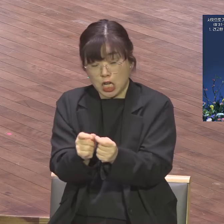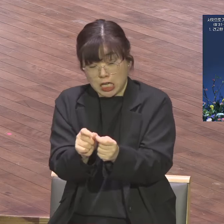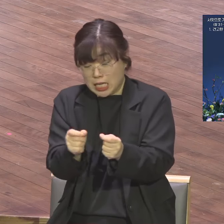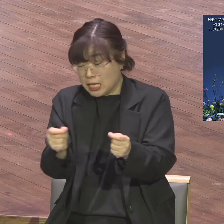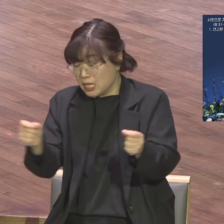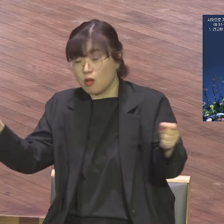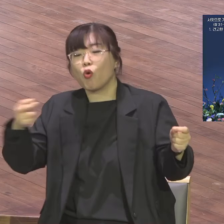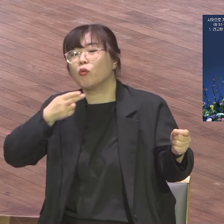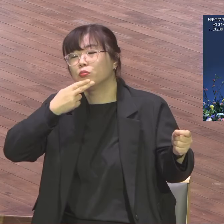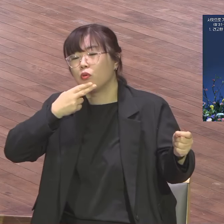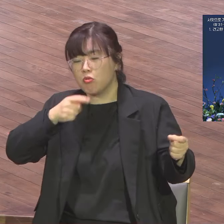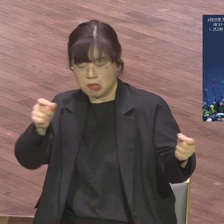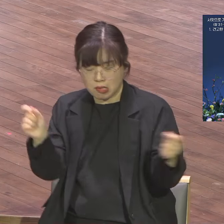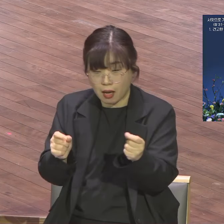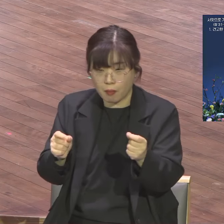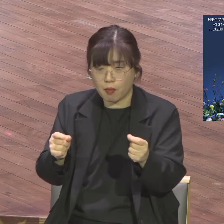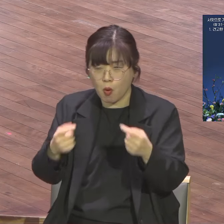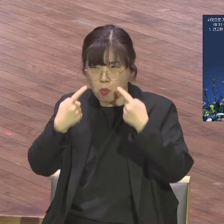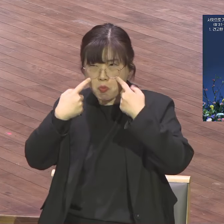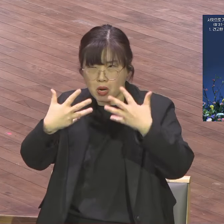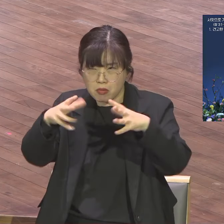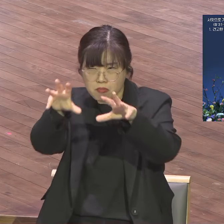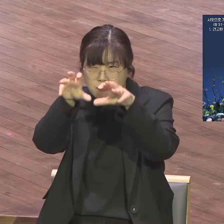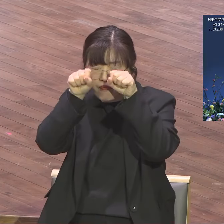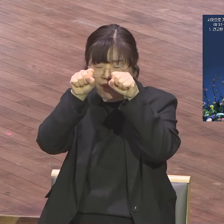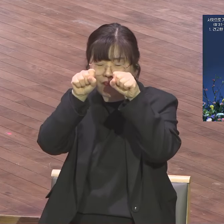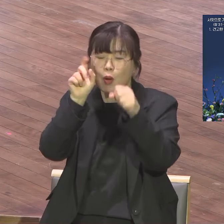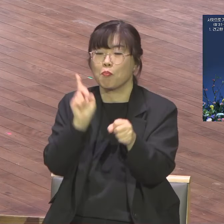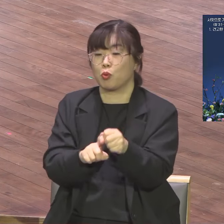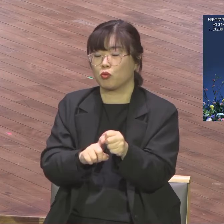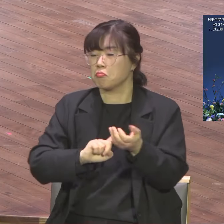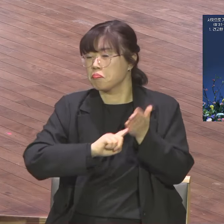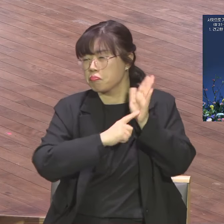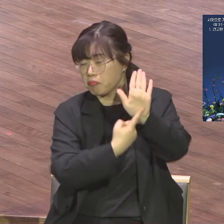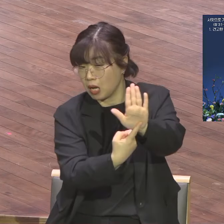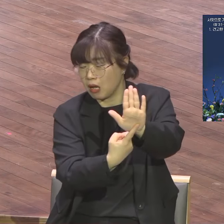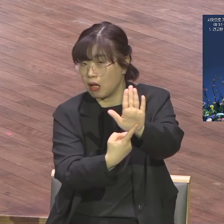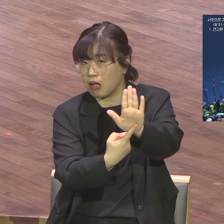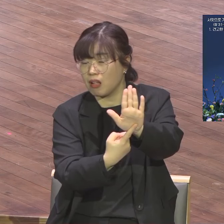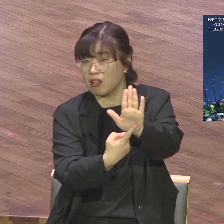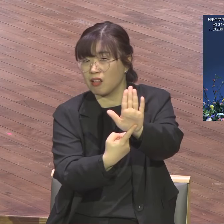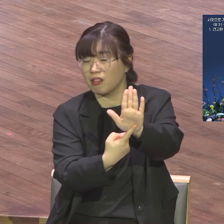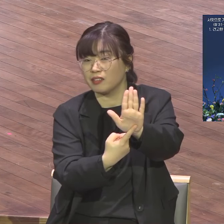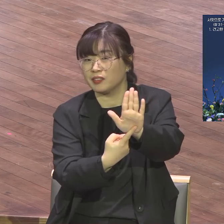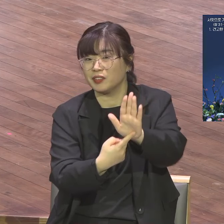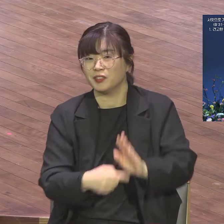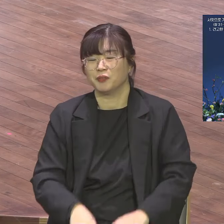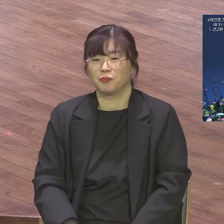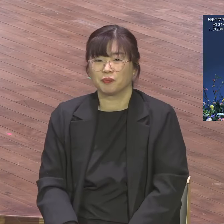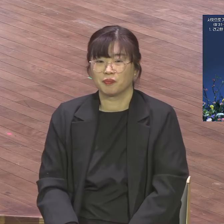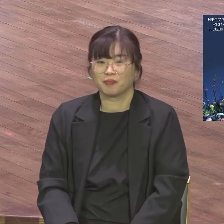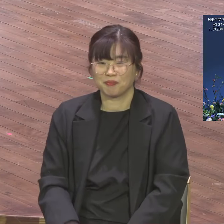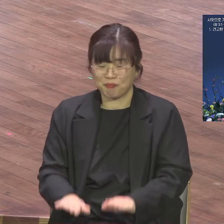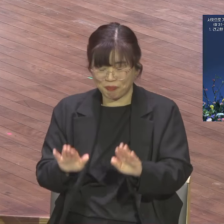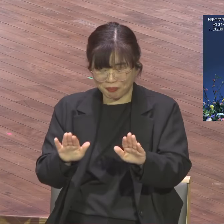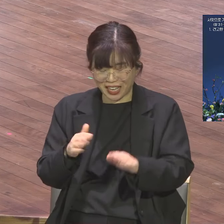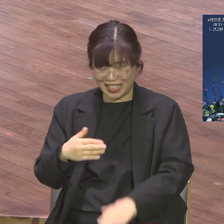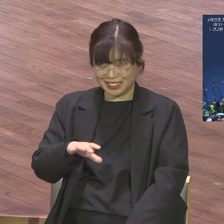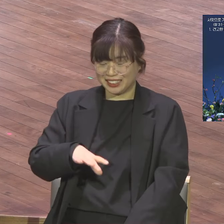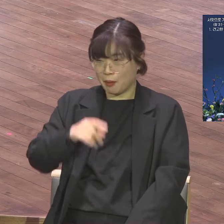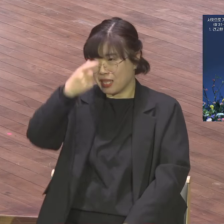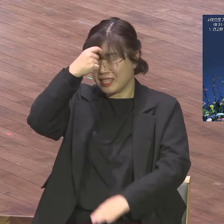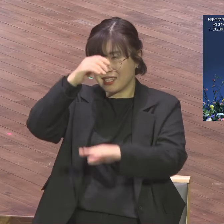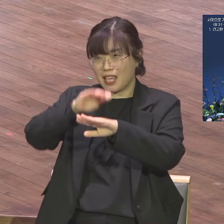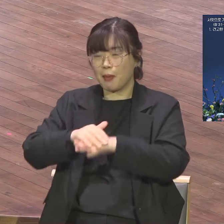특별히 말씀 들을 때는요 말씀대로 행하겠다고 다짐을 하는데 실제로 현실에